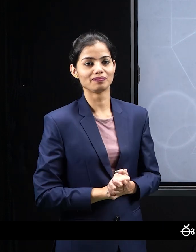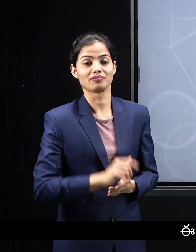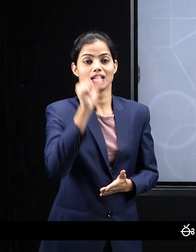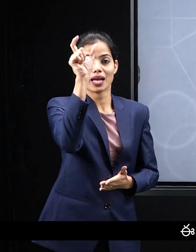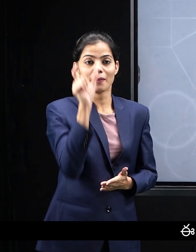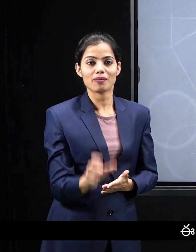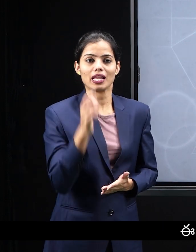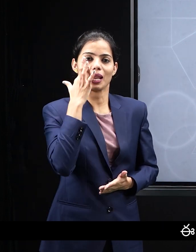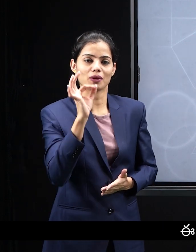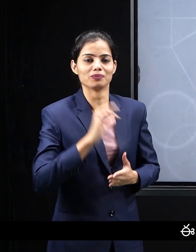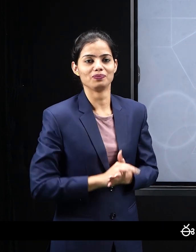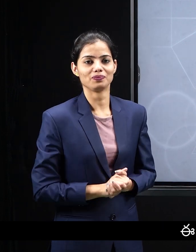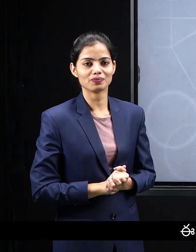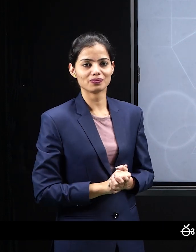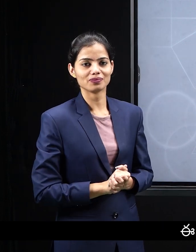ఈ పాఠం నుండి కీలక పదాలు: